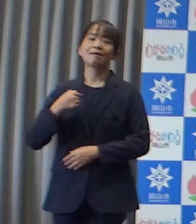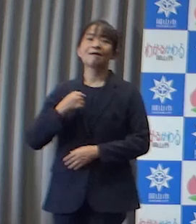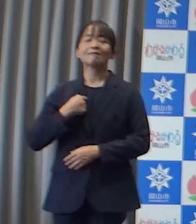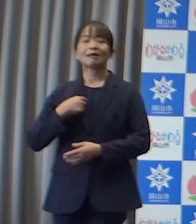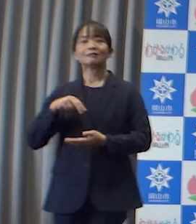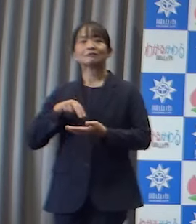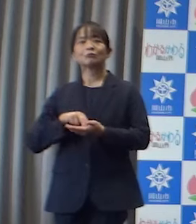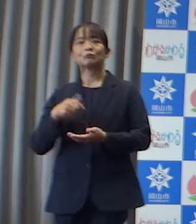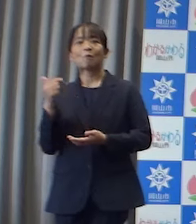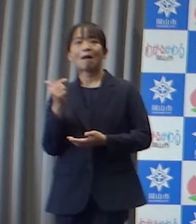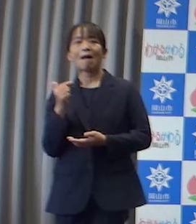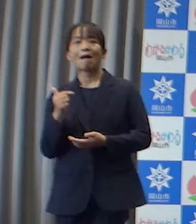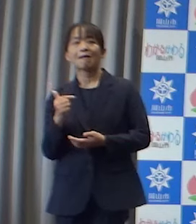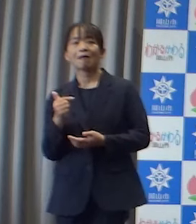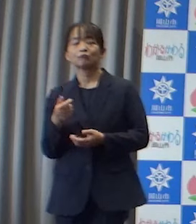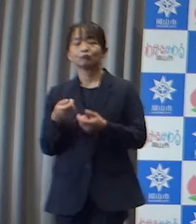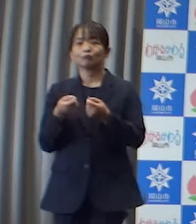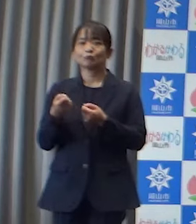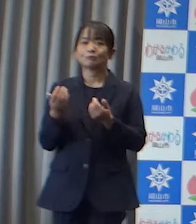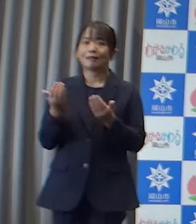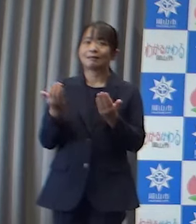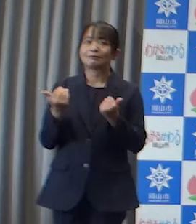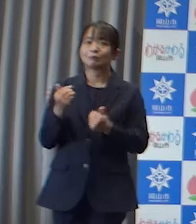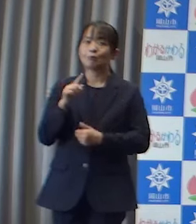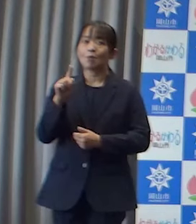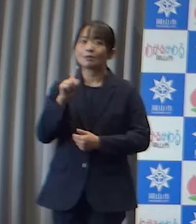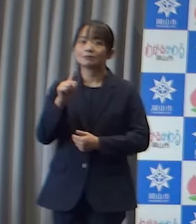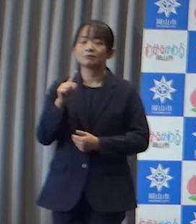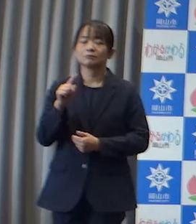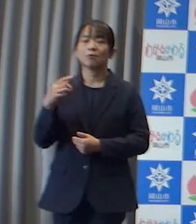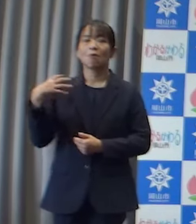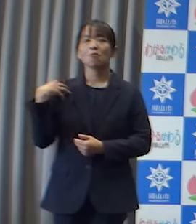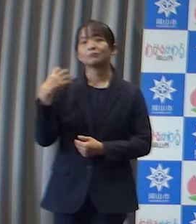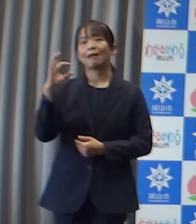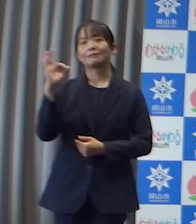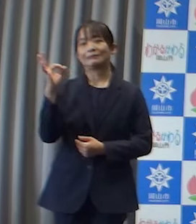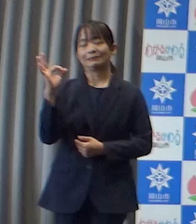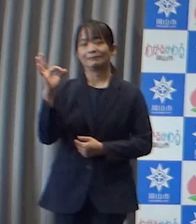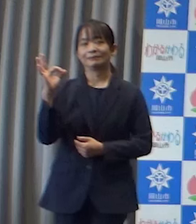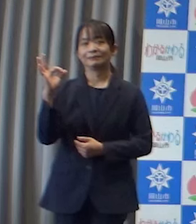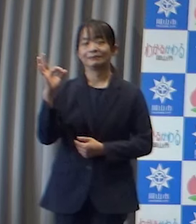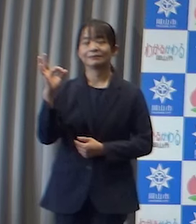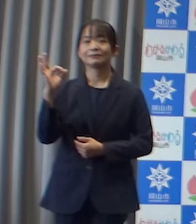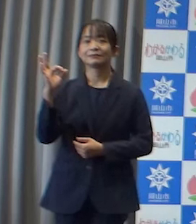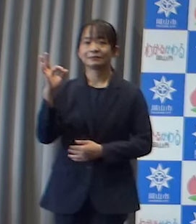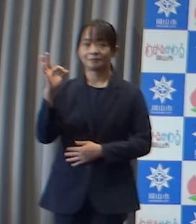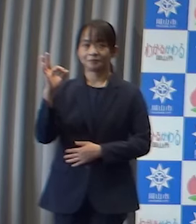のは負担金の問題だろうと思うんですけれども、まあ、ここで、